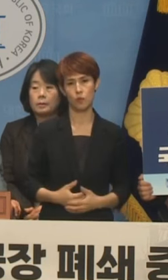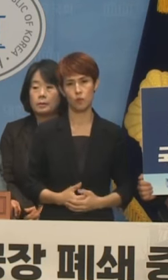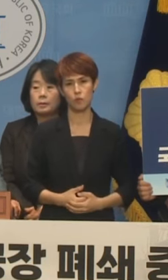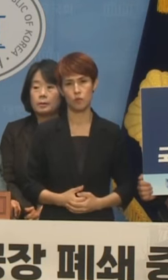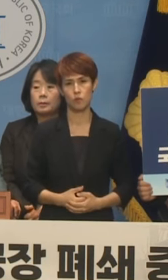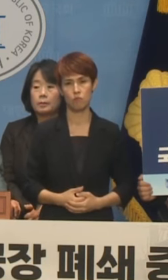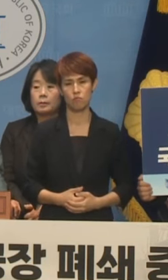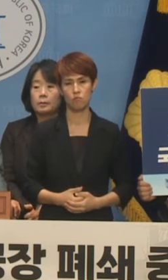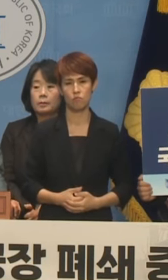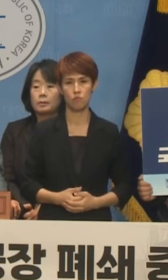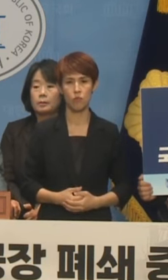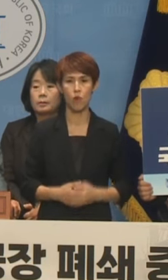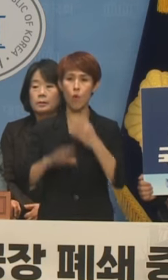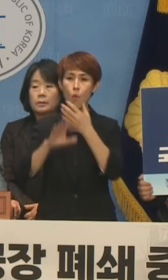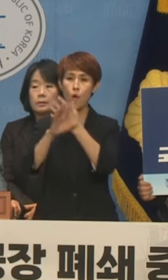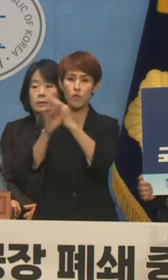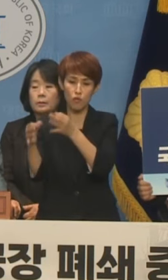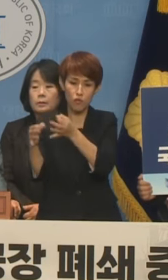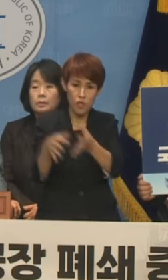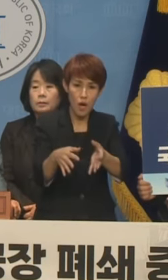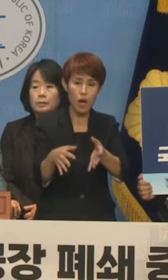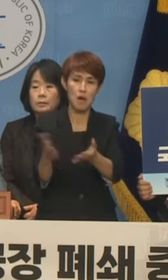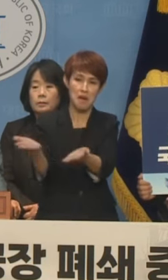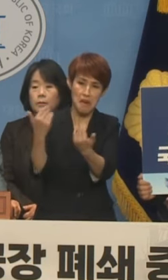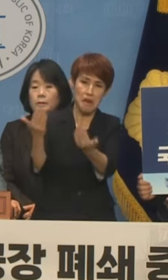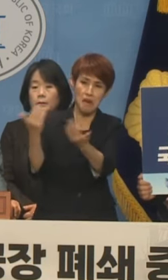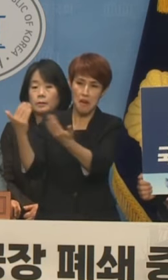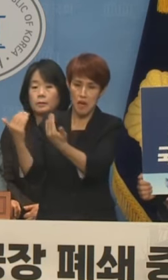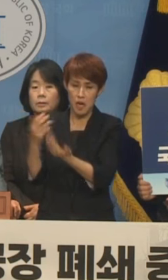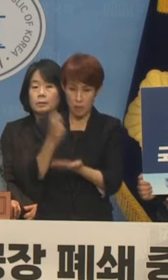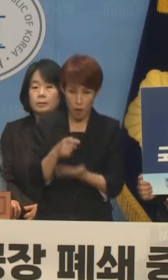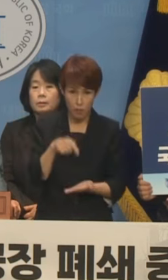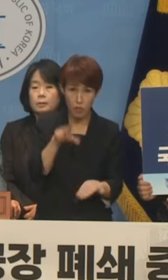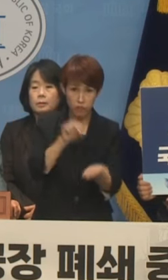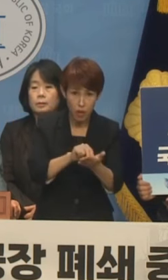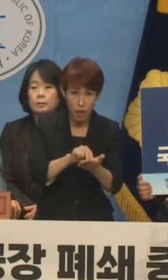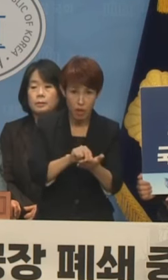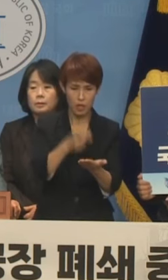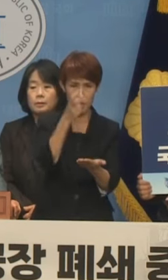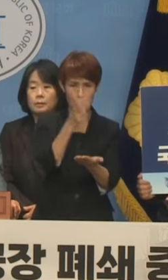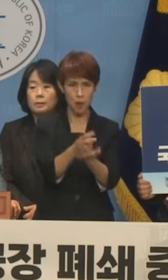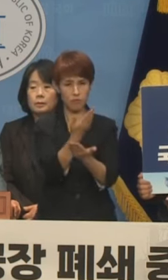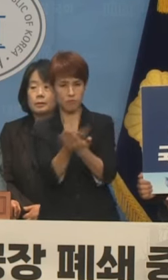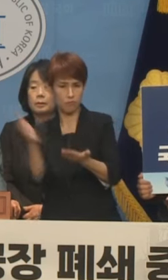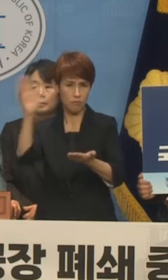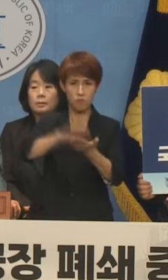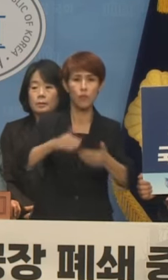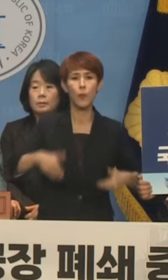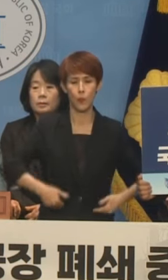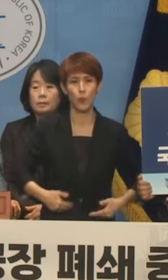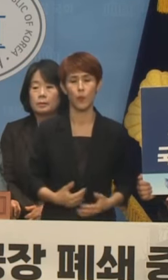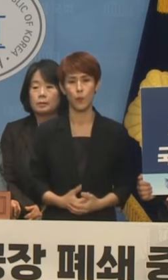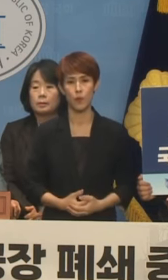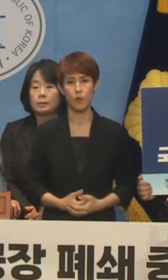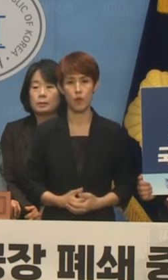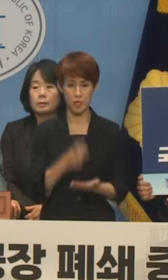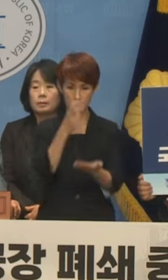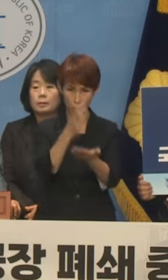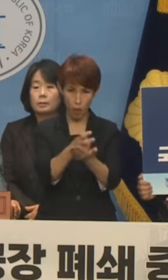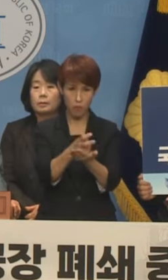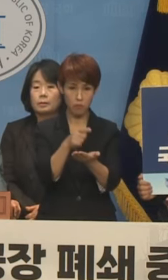규제 없이 외국인 투자 유치에만 몰두한 법이 문제라면 그 법을 당장 고쳐야 합니다. 그 법으로